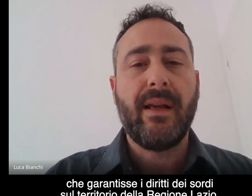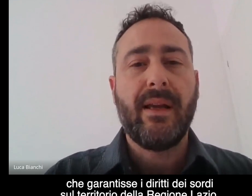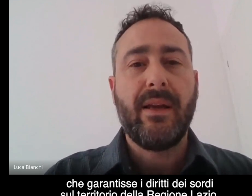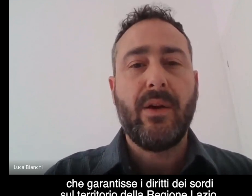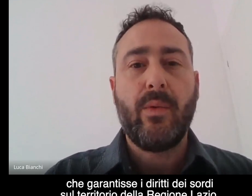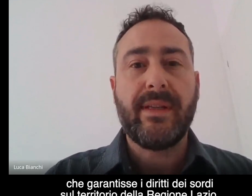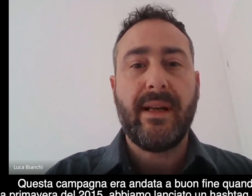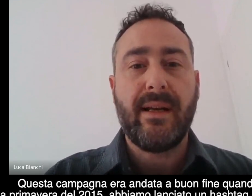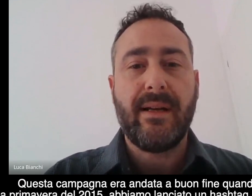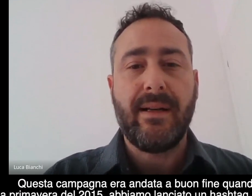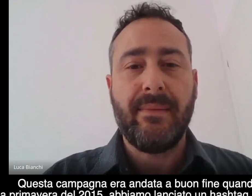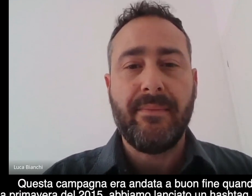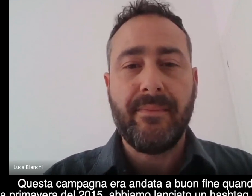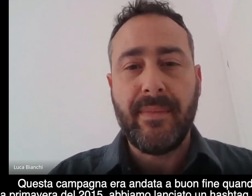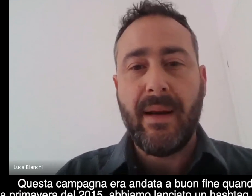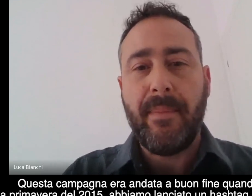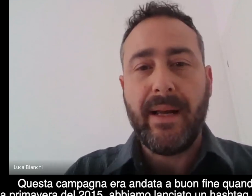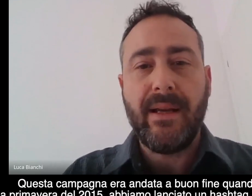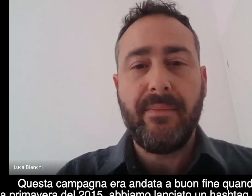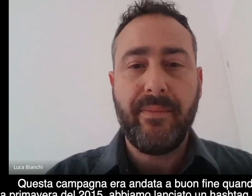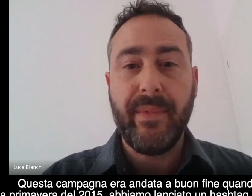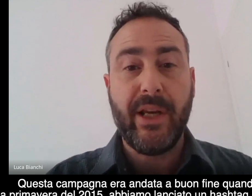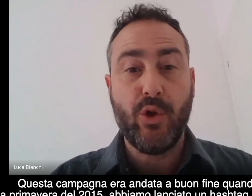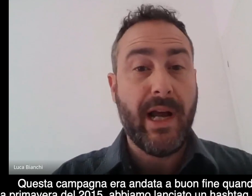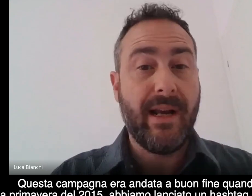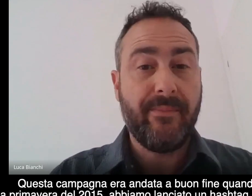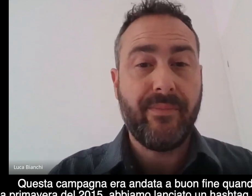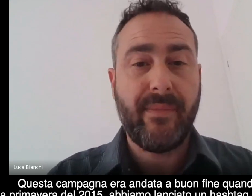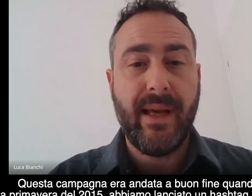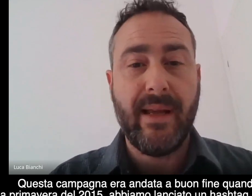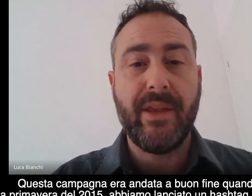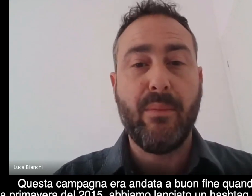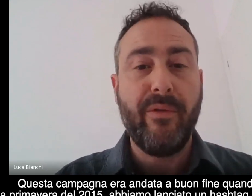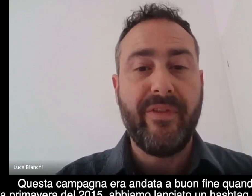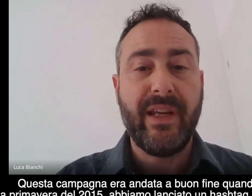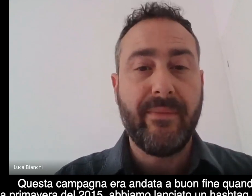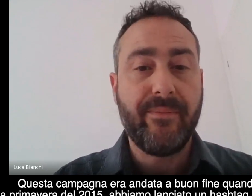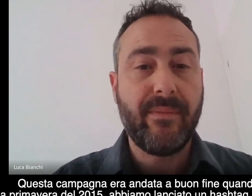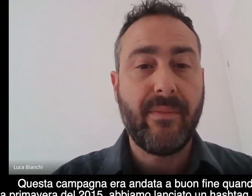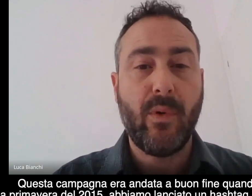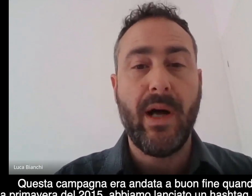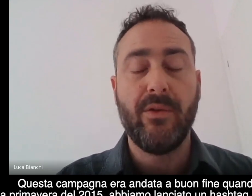questa campagna regionale era andato a buon fine quando